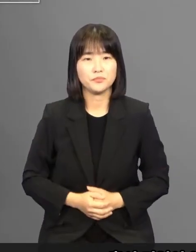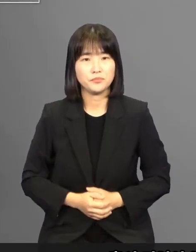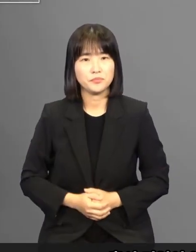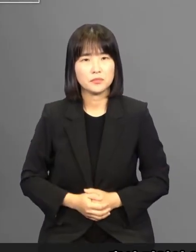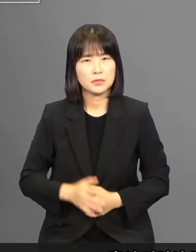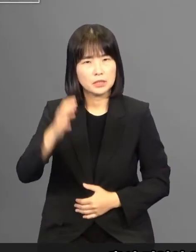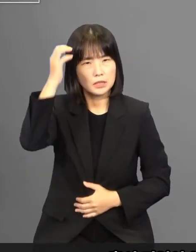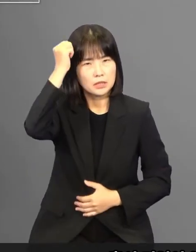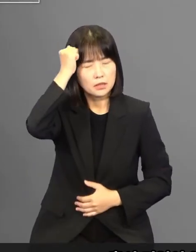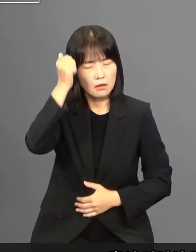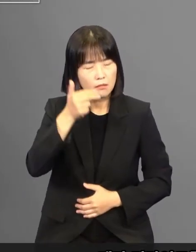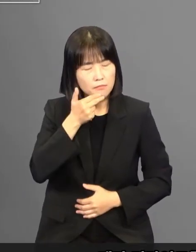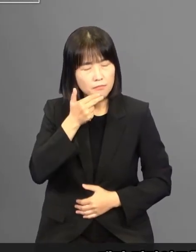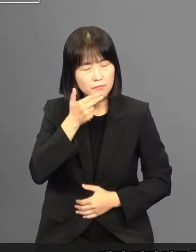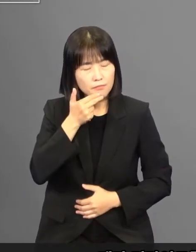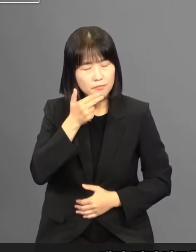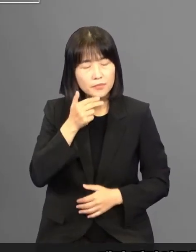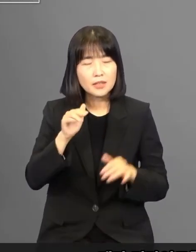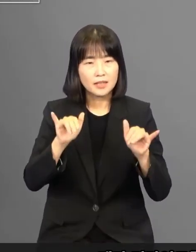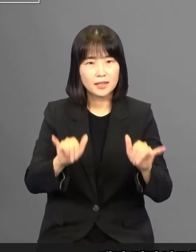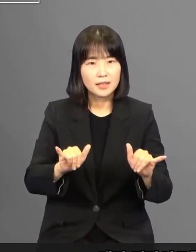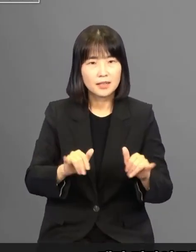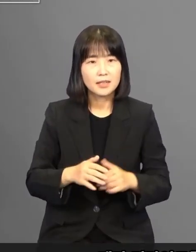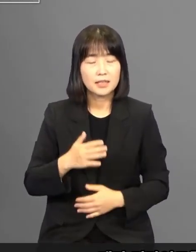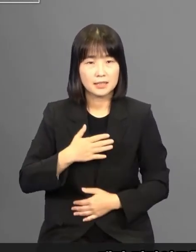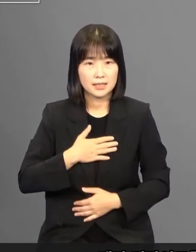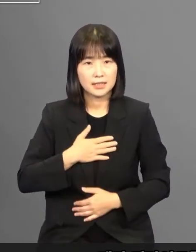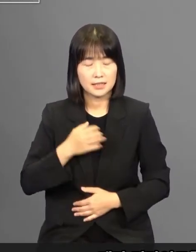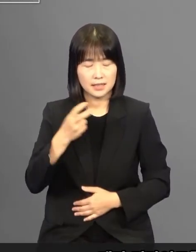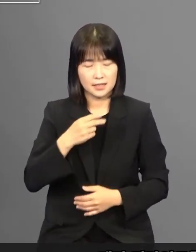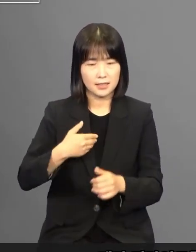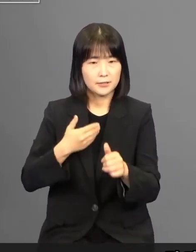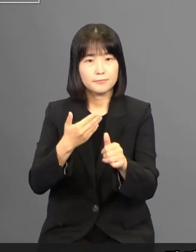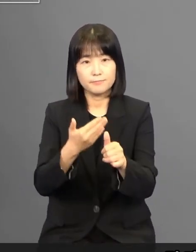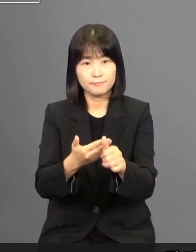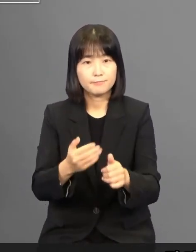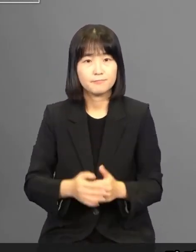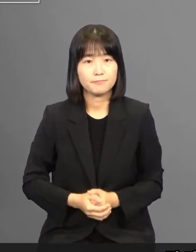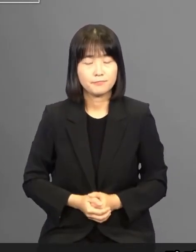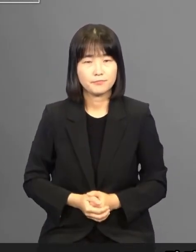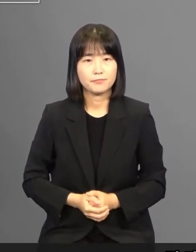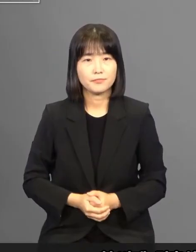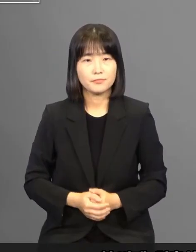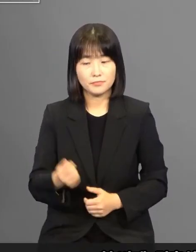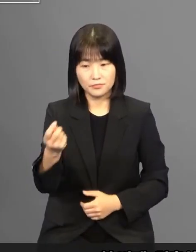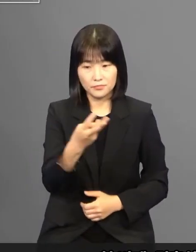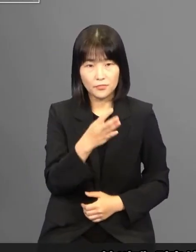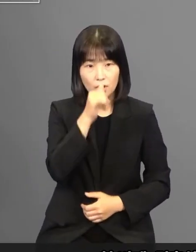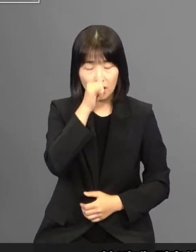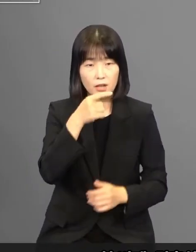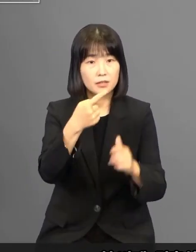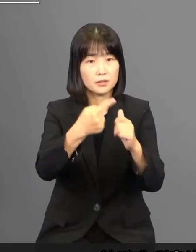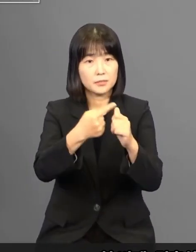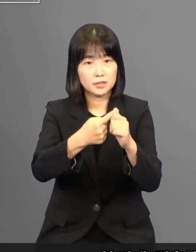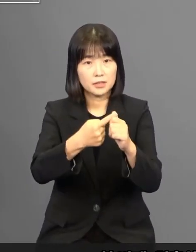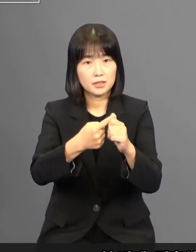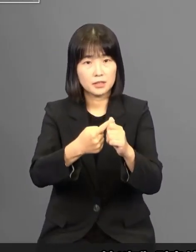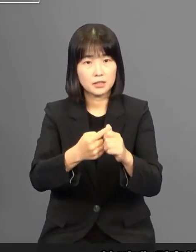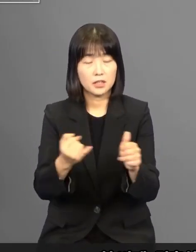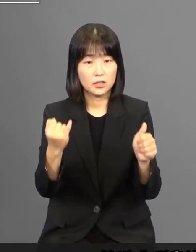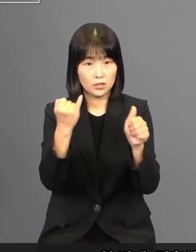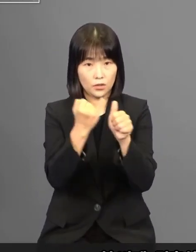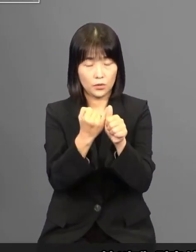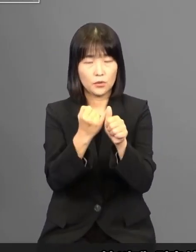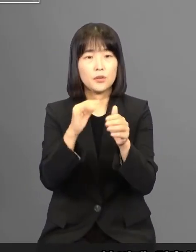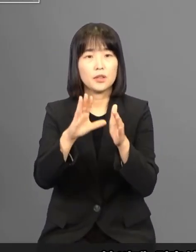기억이 안 나시는 분들을 위해서 제가 리마인드를 해드리도록 하겠습니다. 몇 가지가 있습니다. 첫 번째, 결혼하실